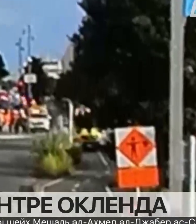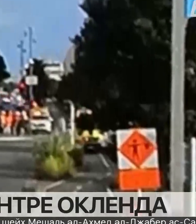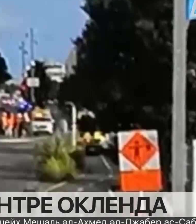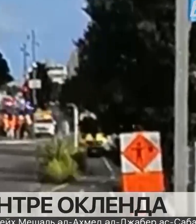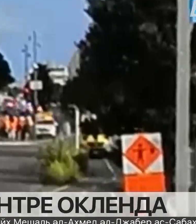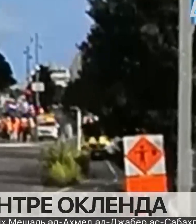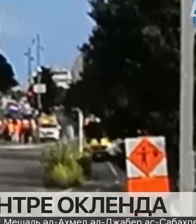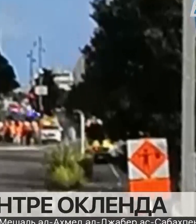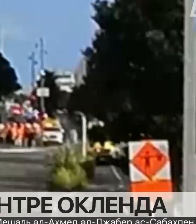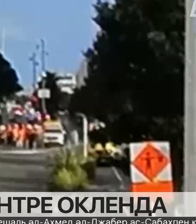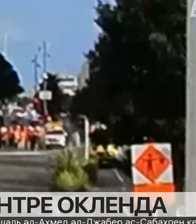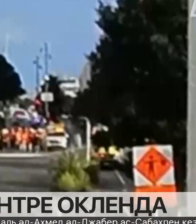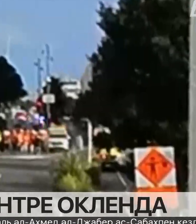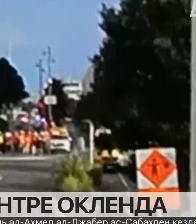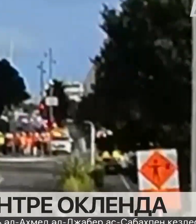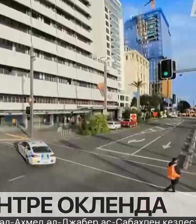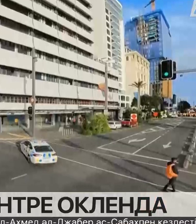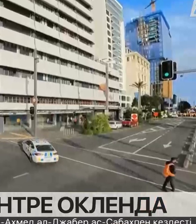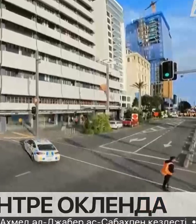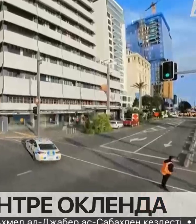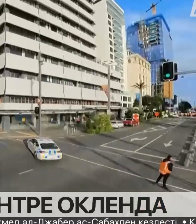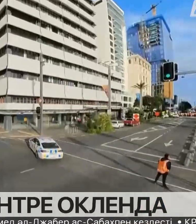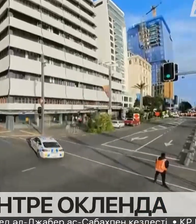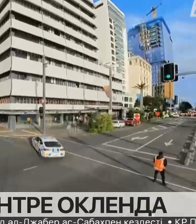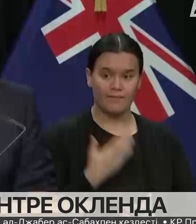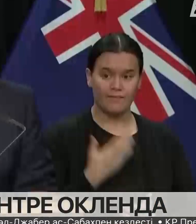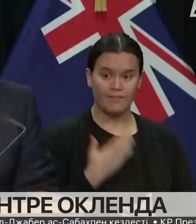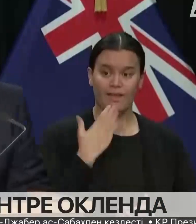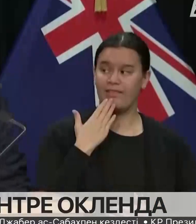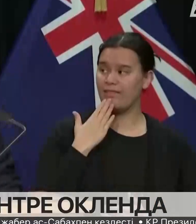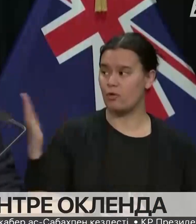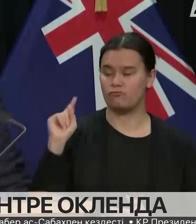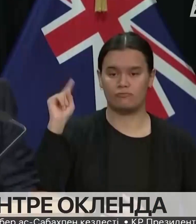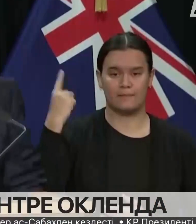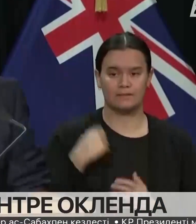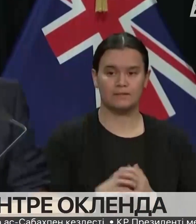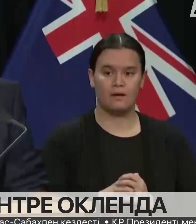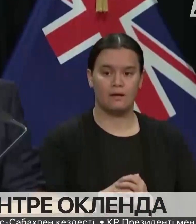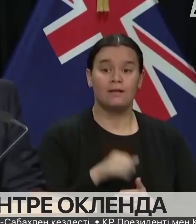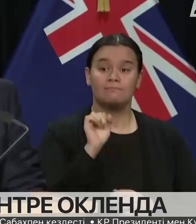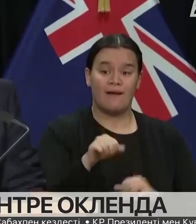должны были выступать команды Новой Зеландии и Норвегии.